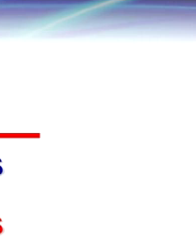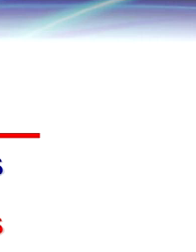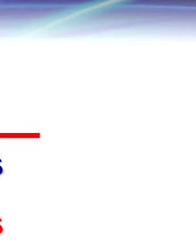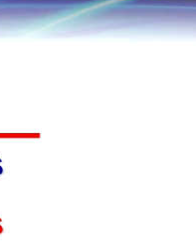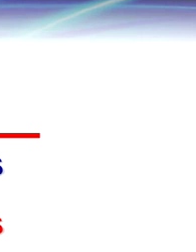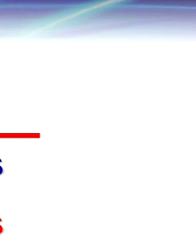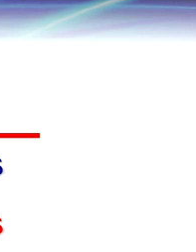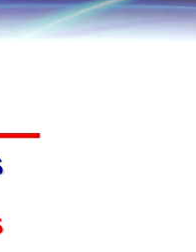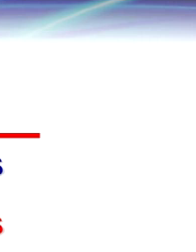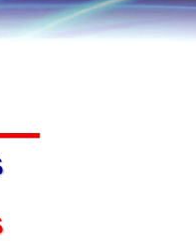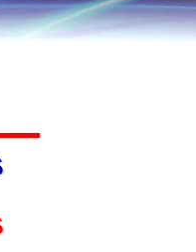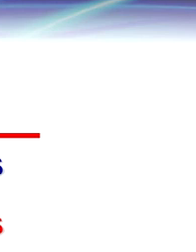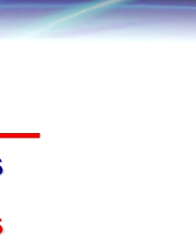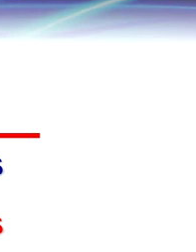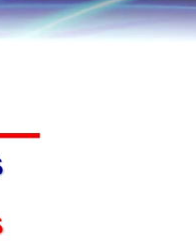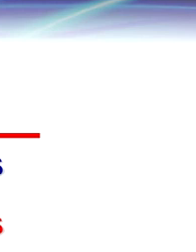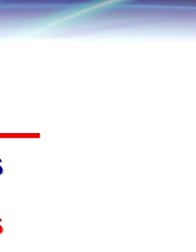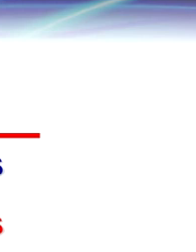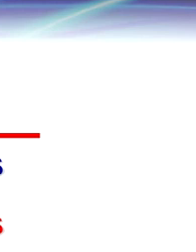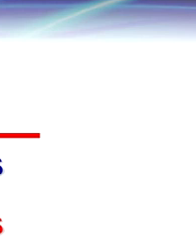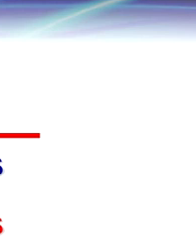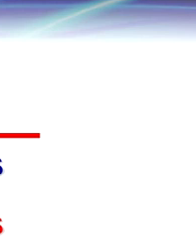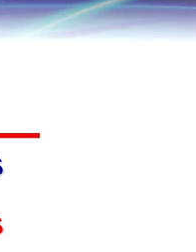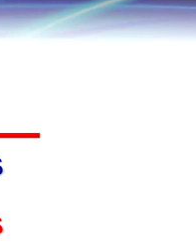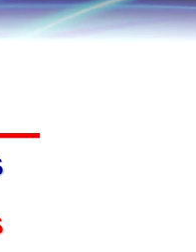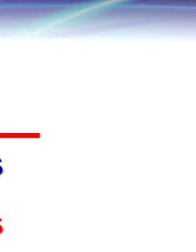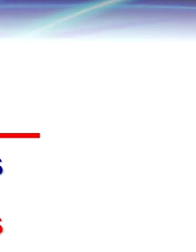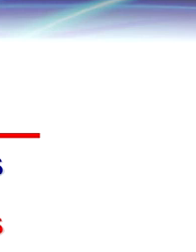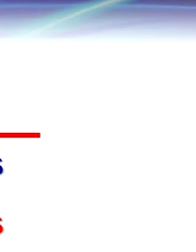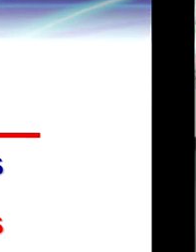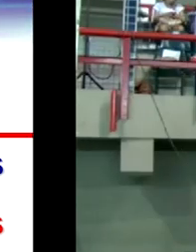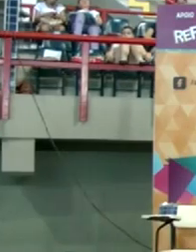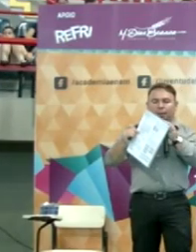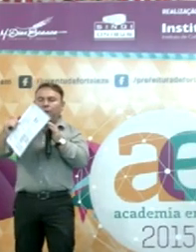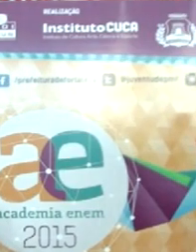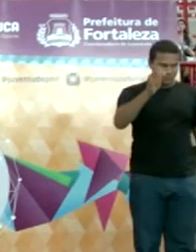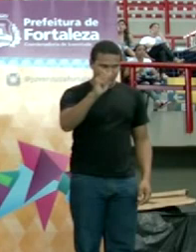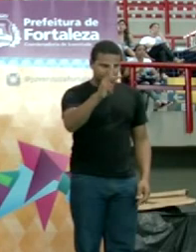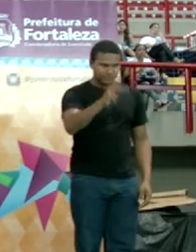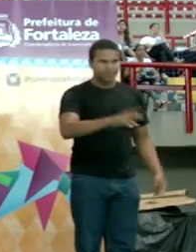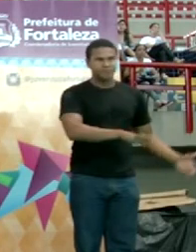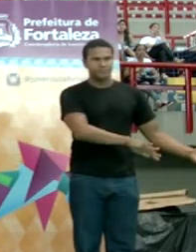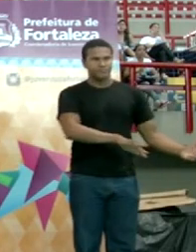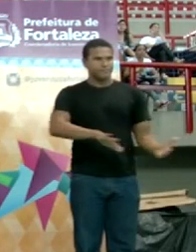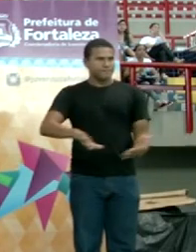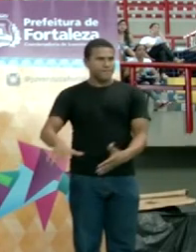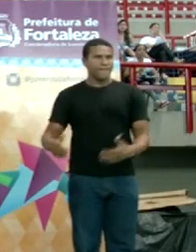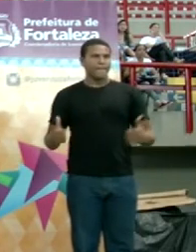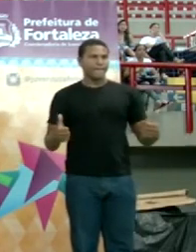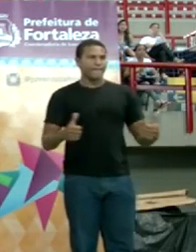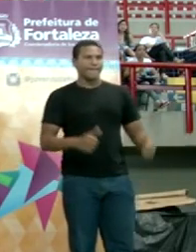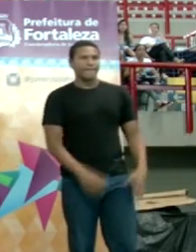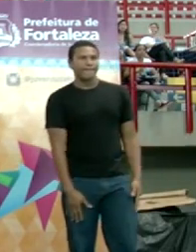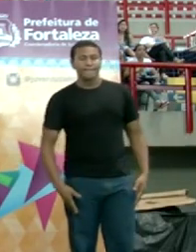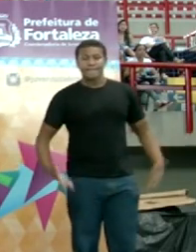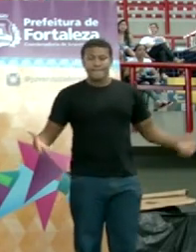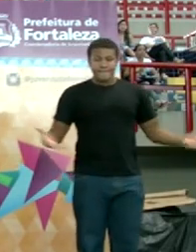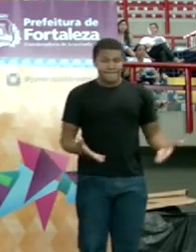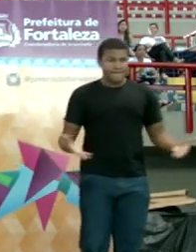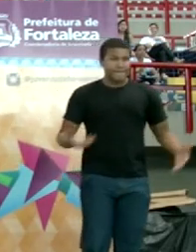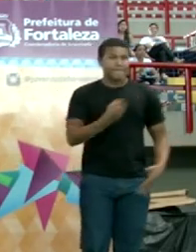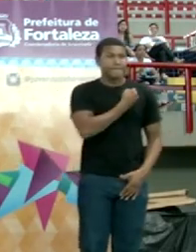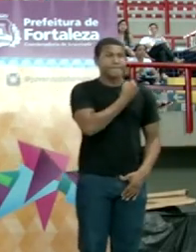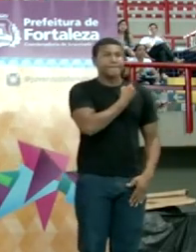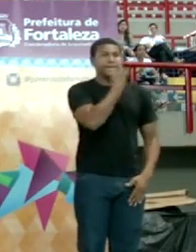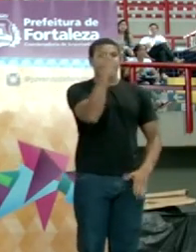15 horas, 21 minutos e 10 segundos. Beleza? Bom, então agora sim, questão de número 1